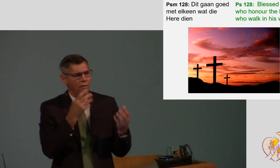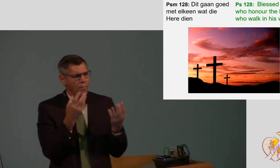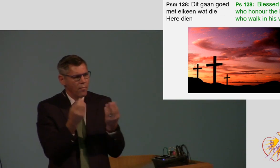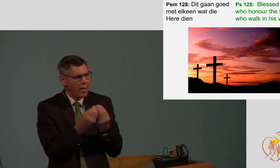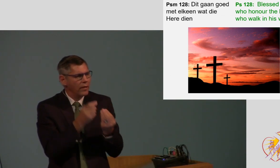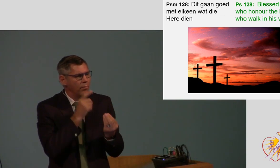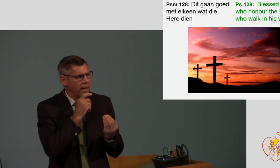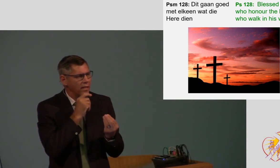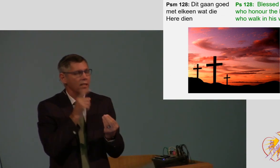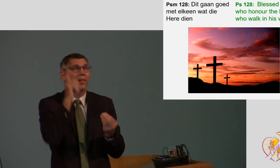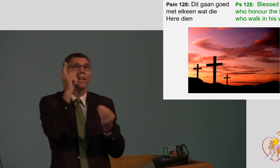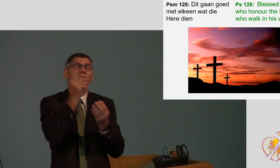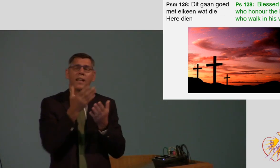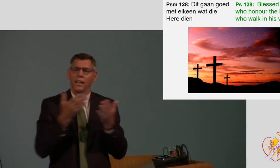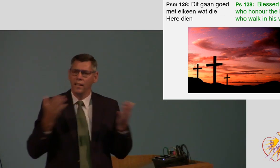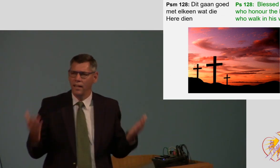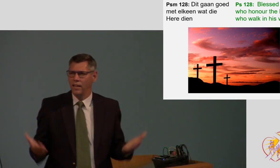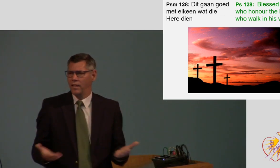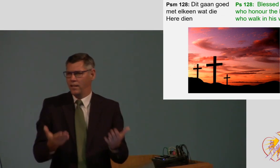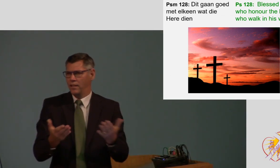met mense wat die Here dien.